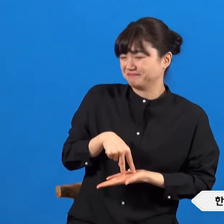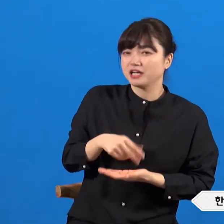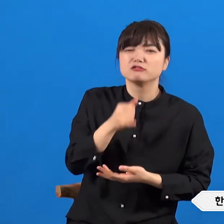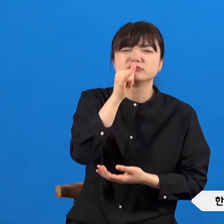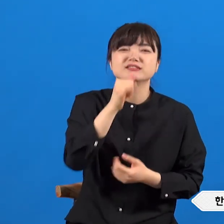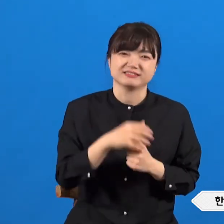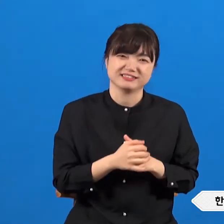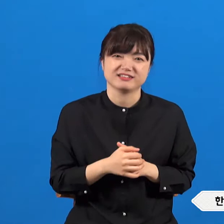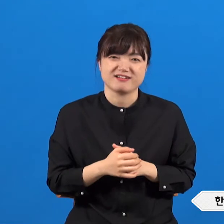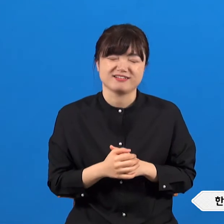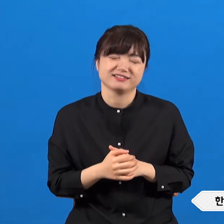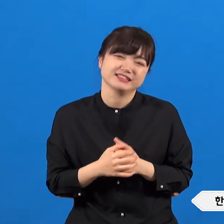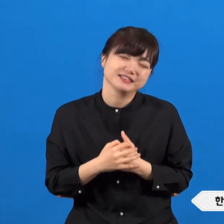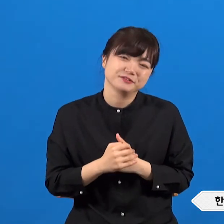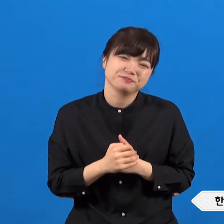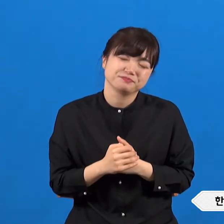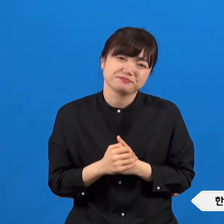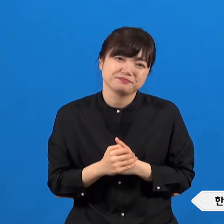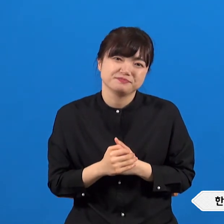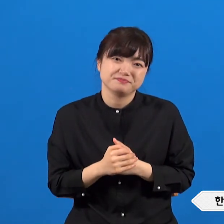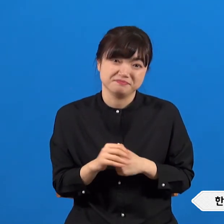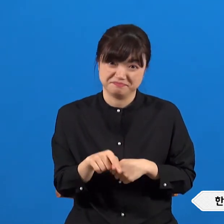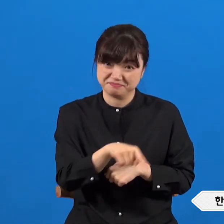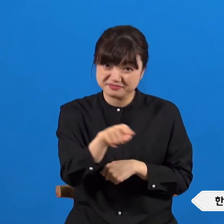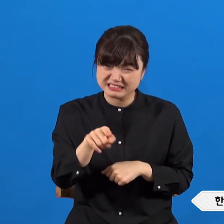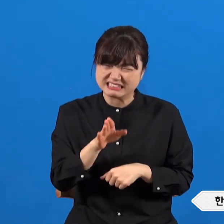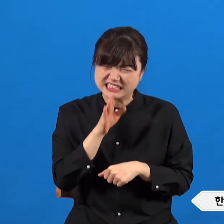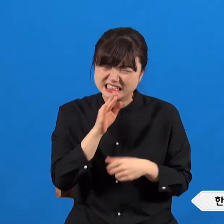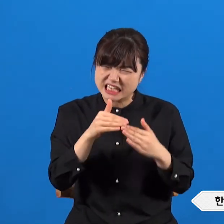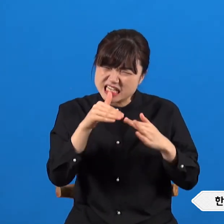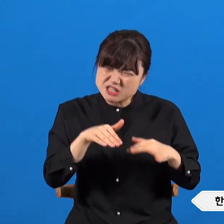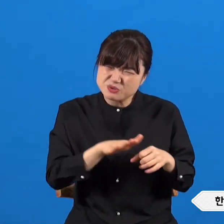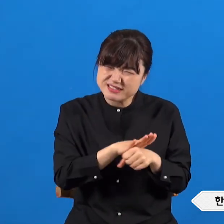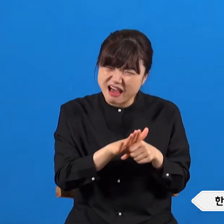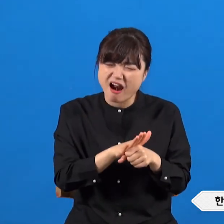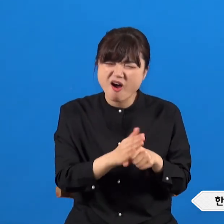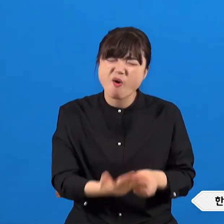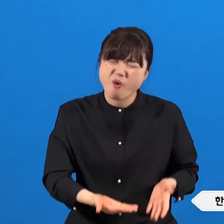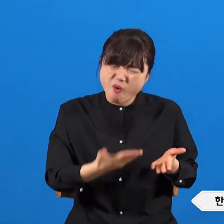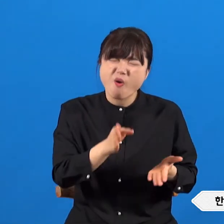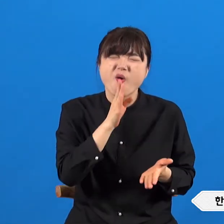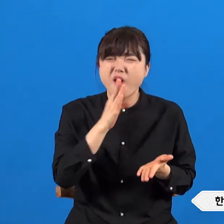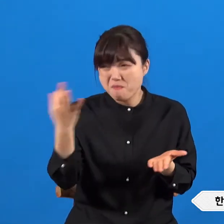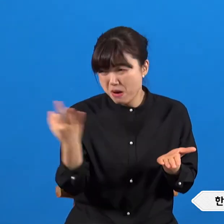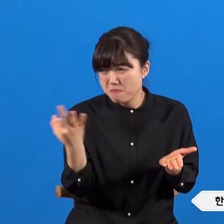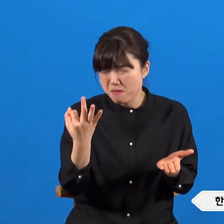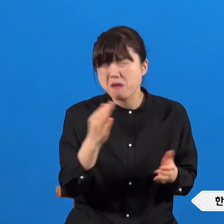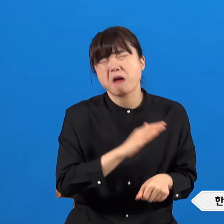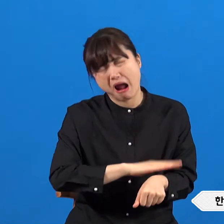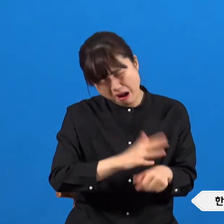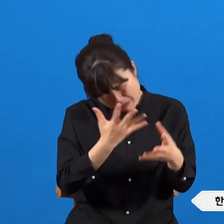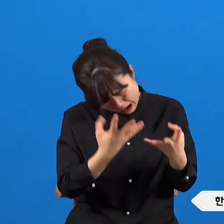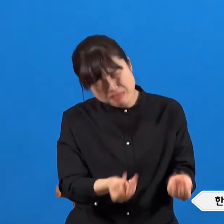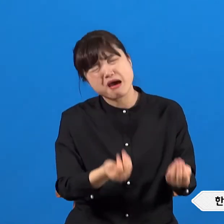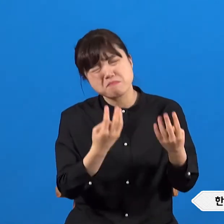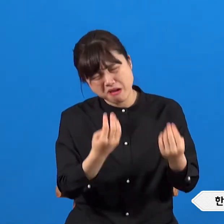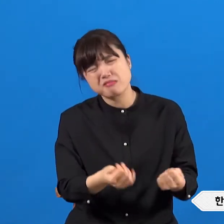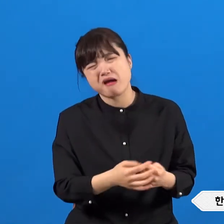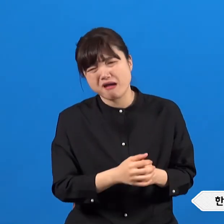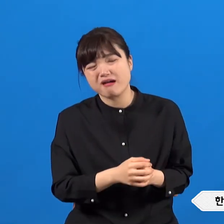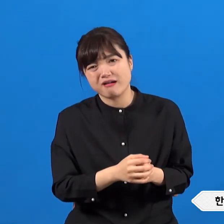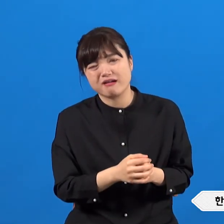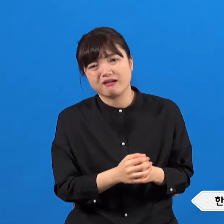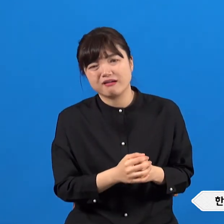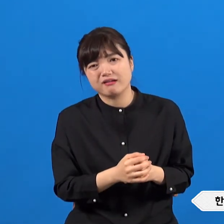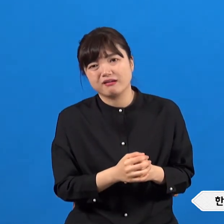진출입니다. 그분들이 이웃 사랑을 많이 했을 것입니다. 열심히 그런 일들을